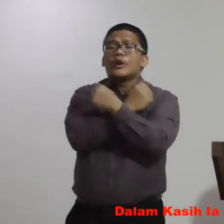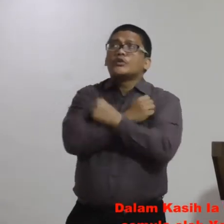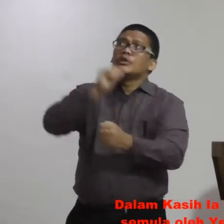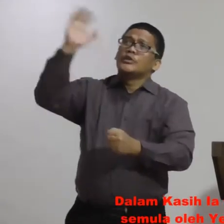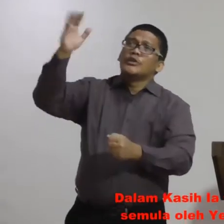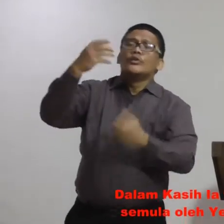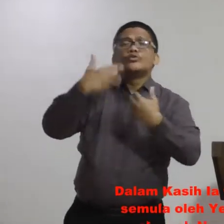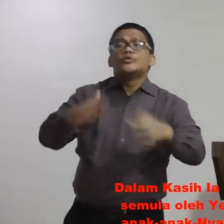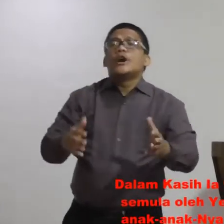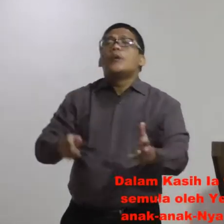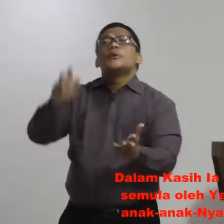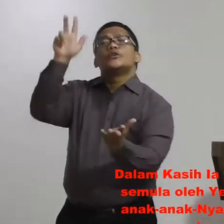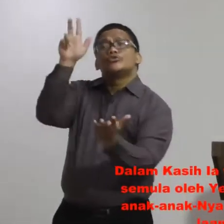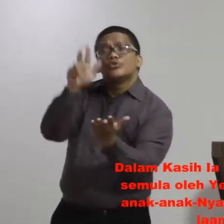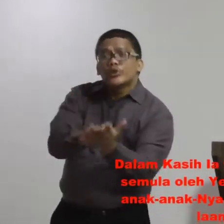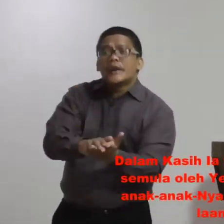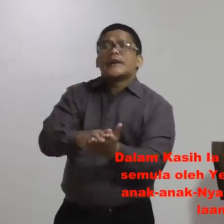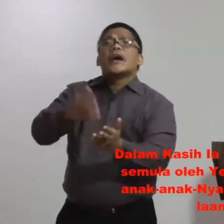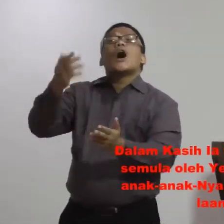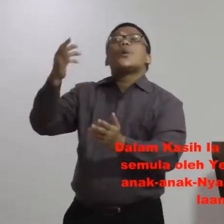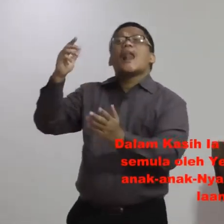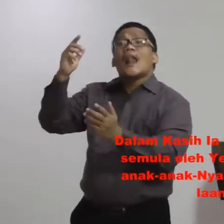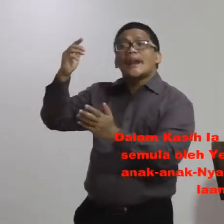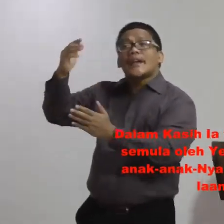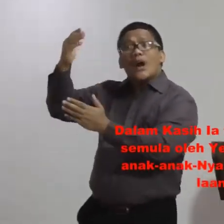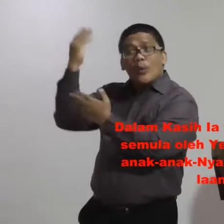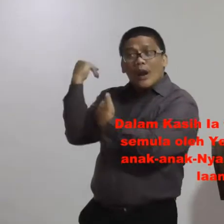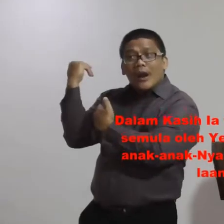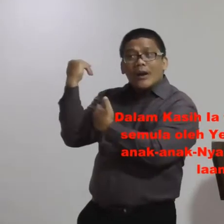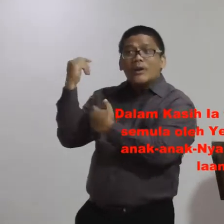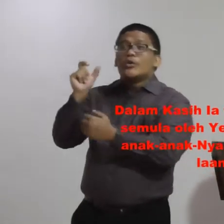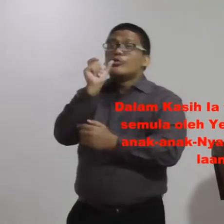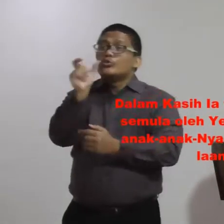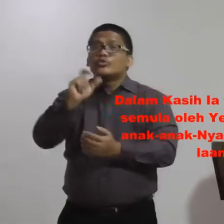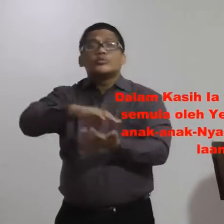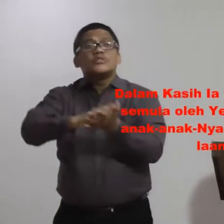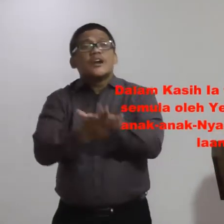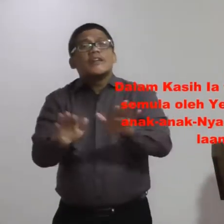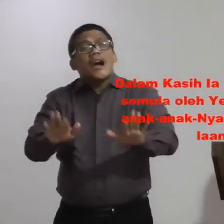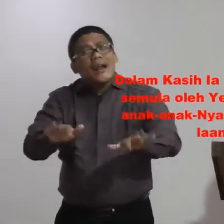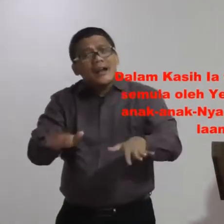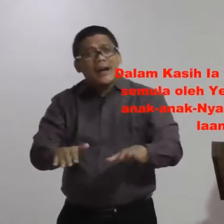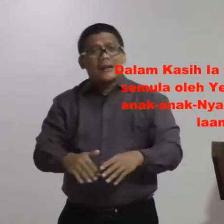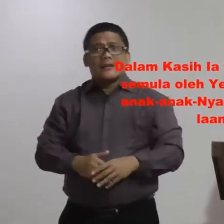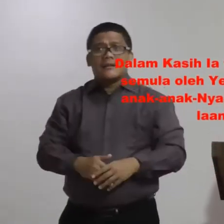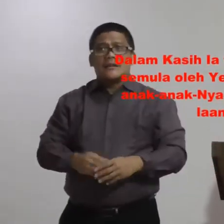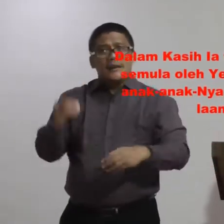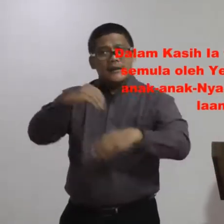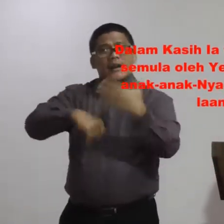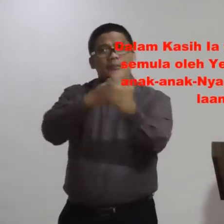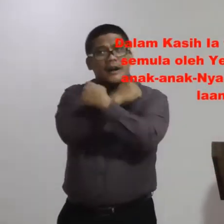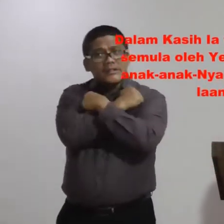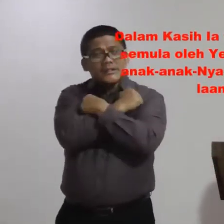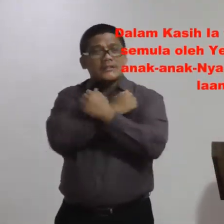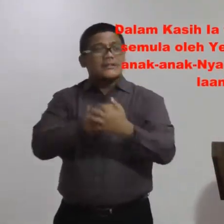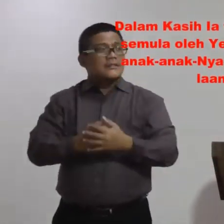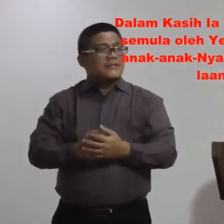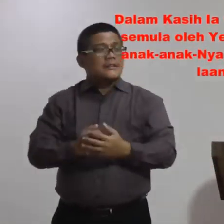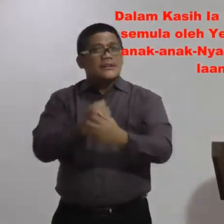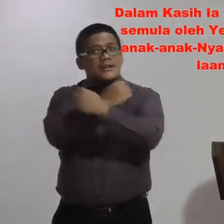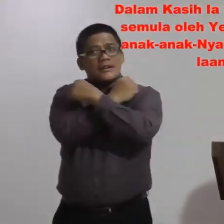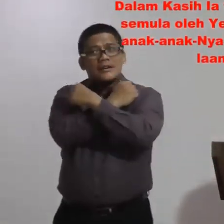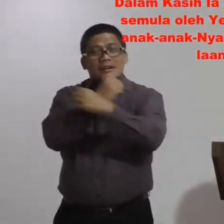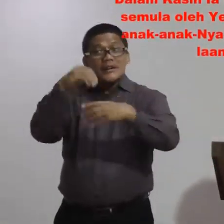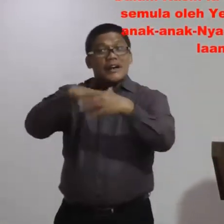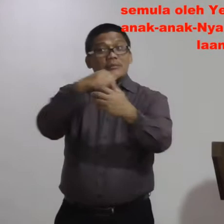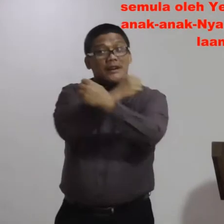telah menentukan kita dari semula oleh Yesus Kristus untuk menjadi anak-anak-Nya. Jadi dalam kasih, ya, dalam kasih Ia